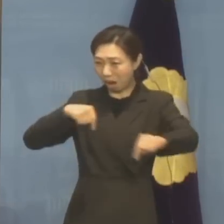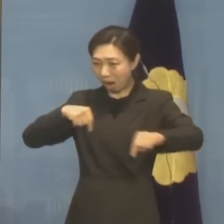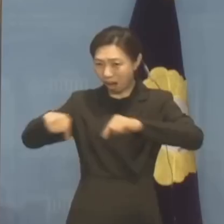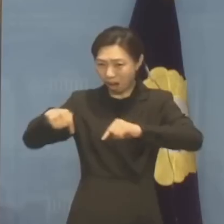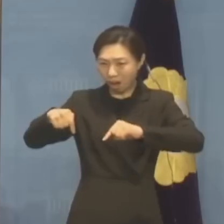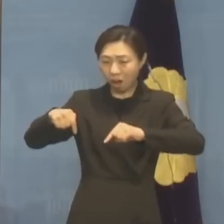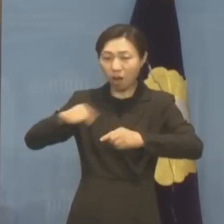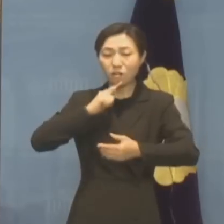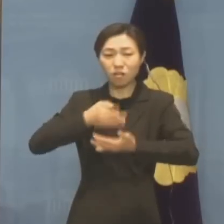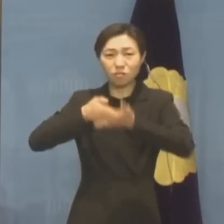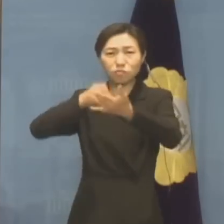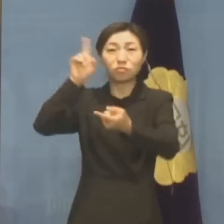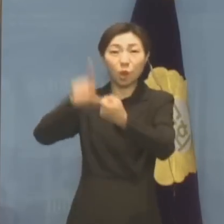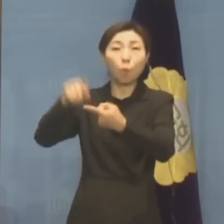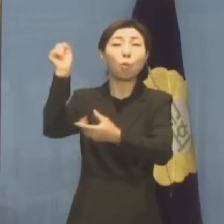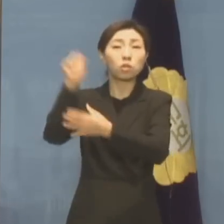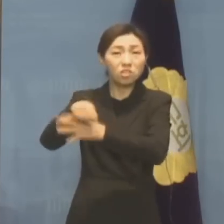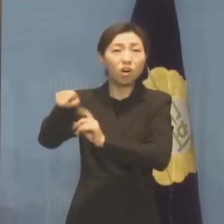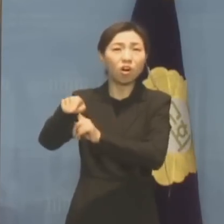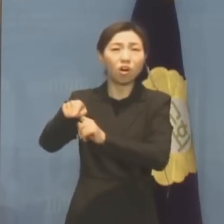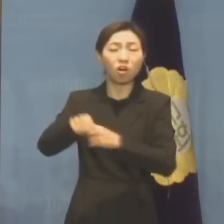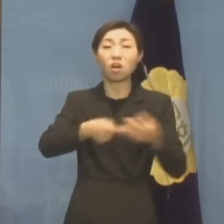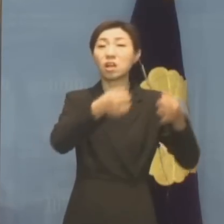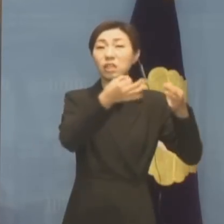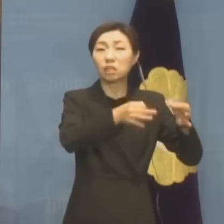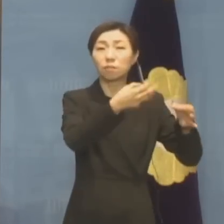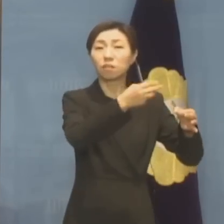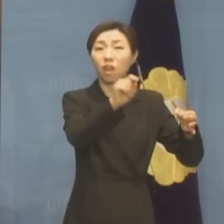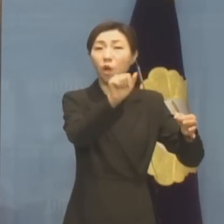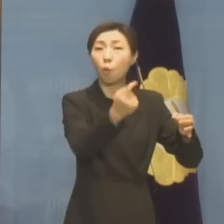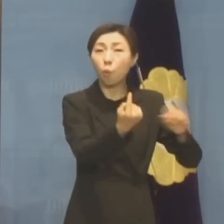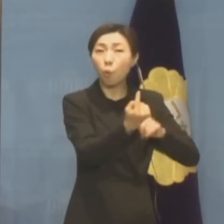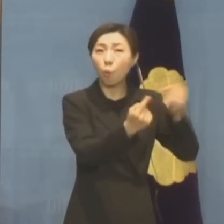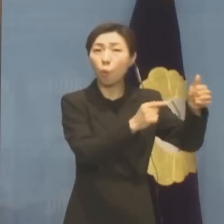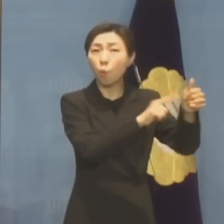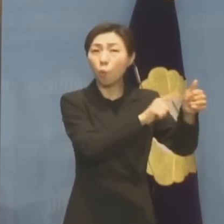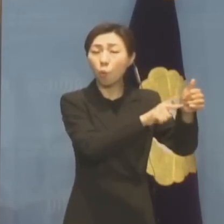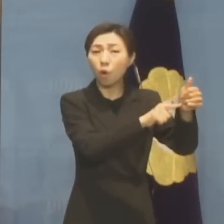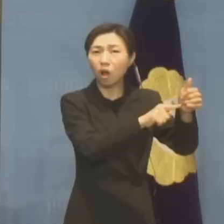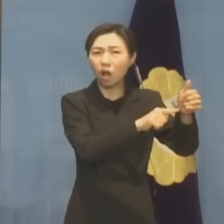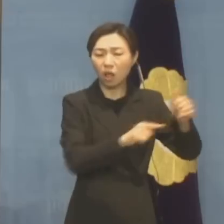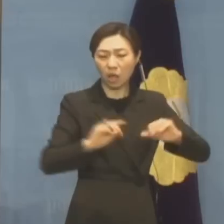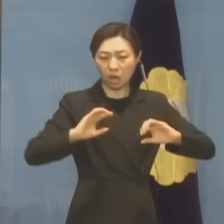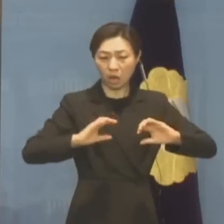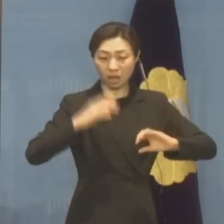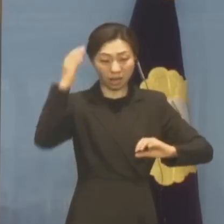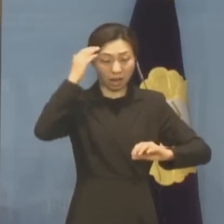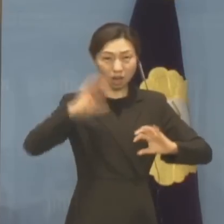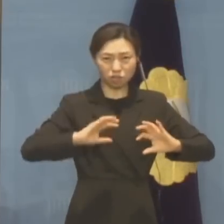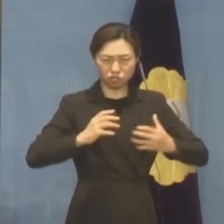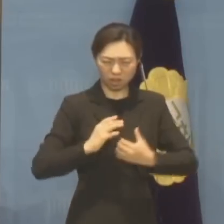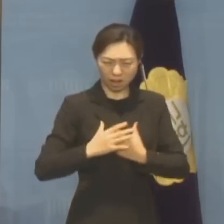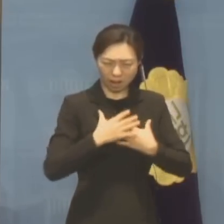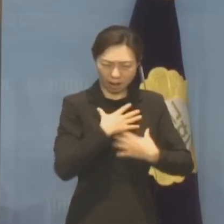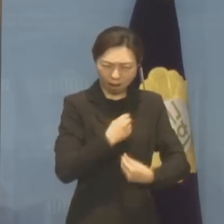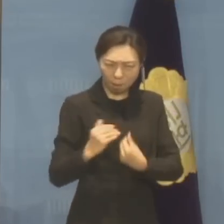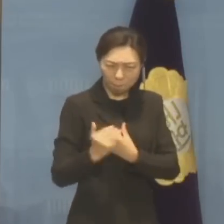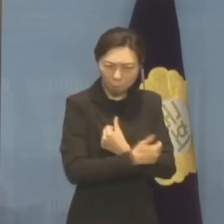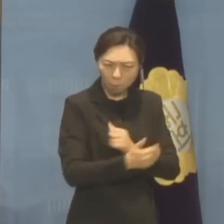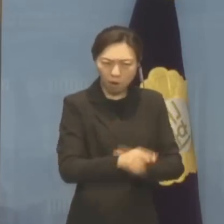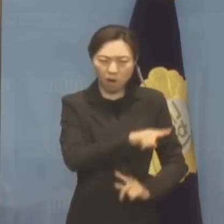주장을 인정해 김태효 피고인이 대한민국의 안보와 관련된 막중한 임무를 수행하였음에도